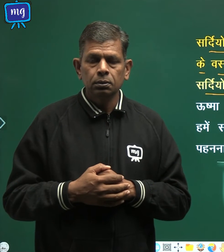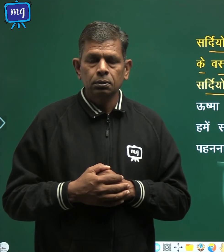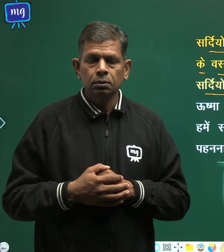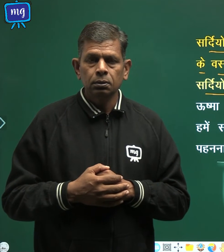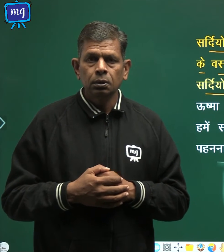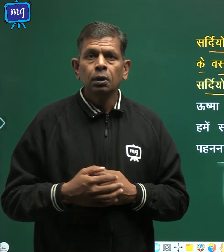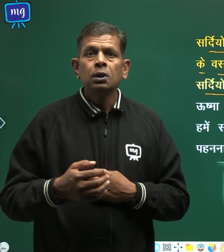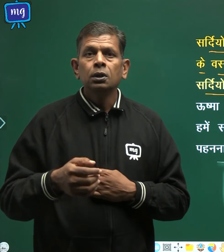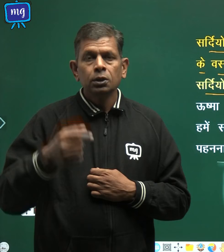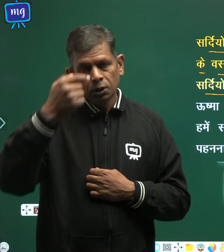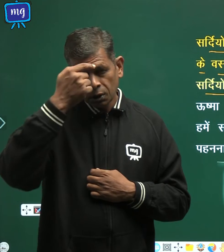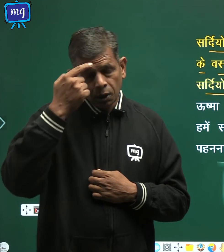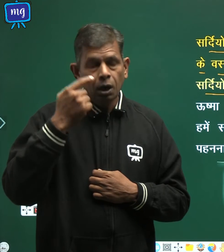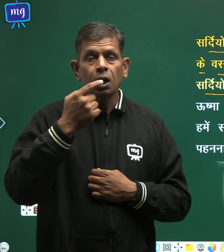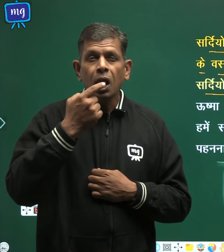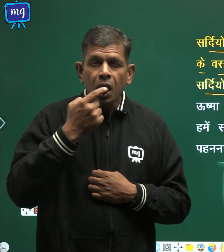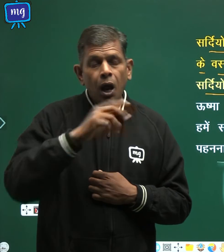गहरे रंग के पृष्ठ